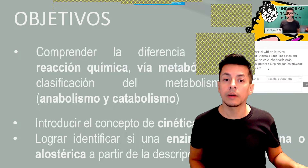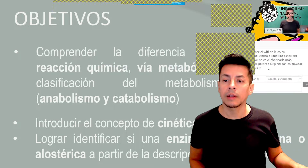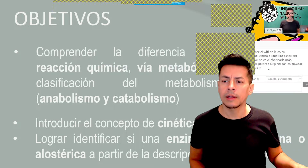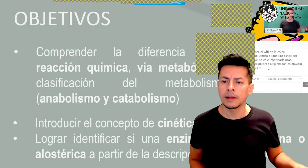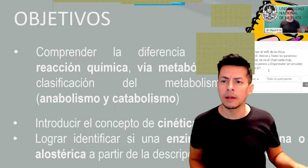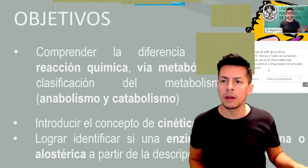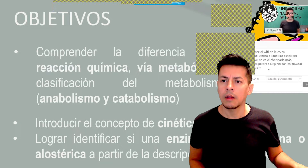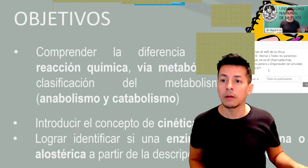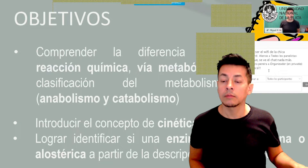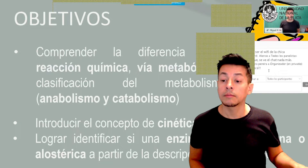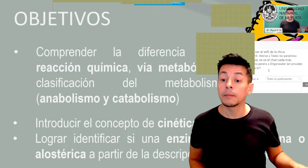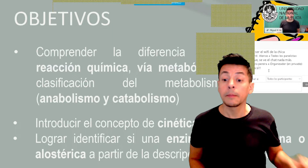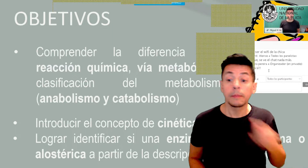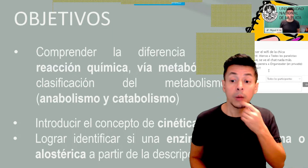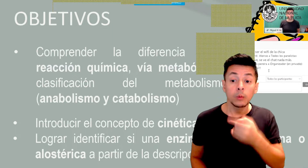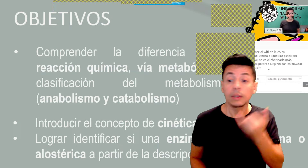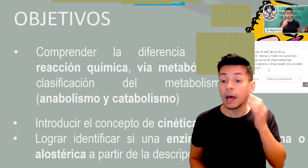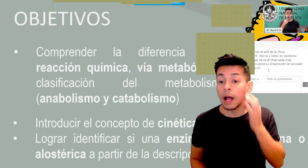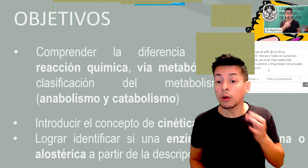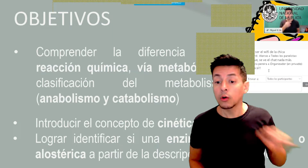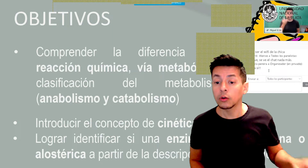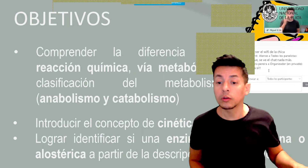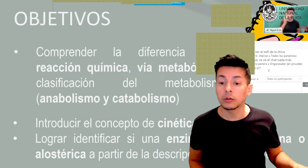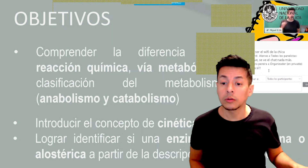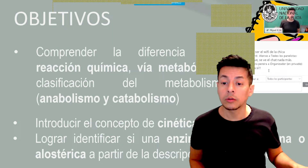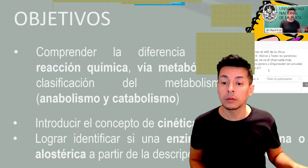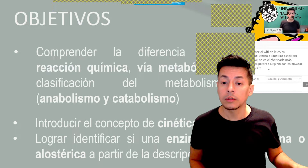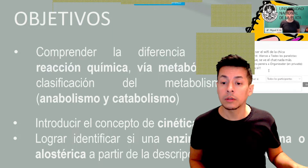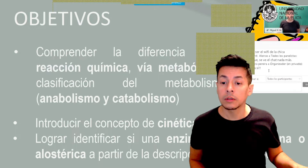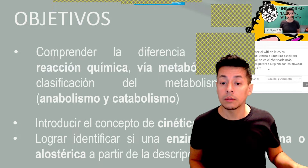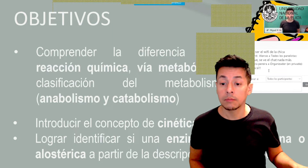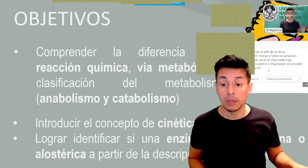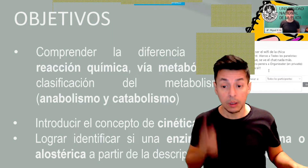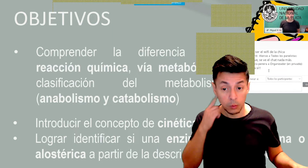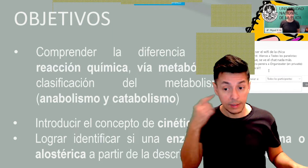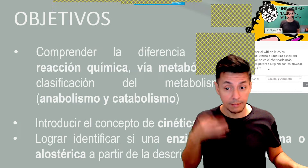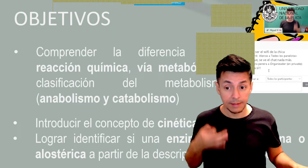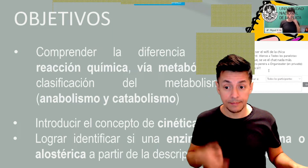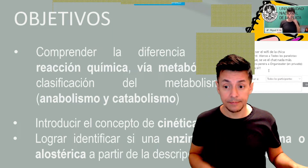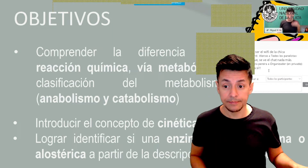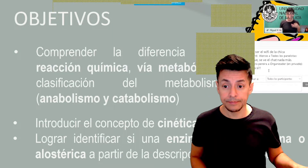díganme, ¿alguna pregunta hasta acá? ¿Vamos bien? ¿Me están escuchando bien y me están viendo bien?